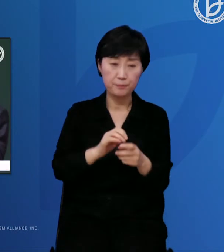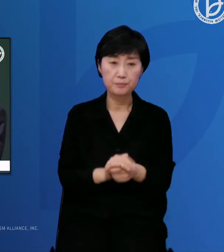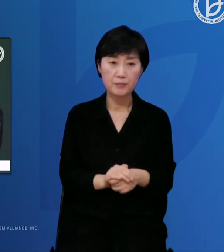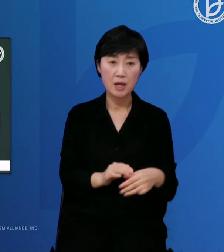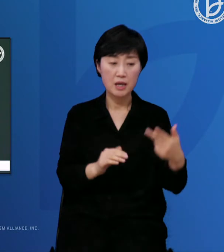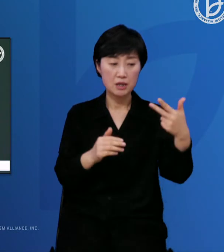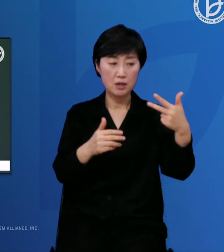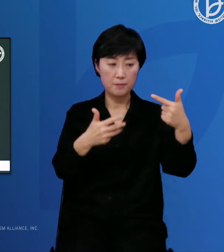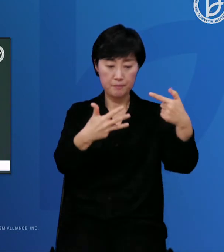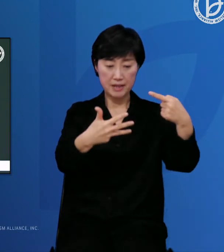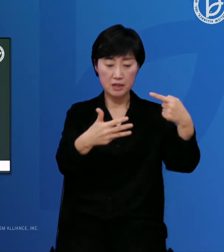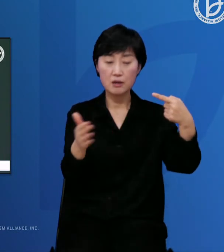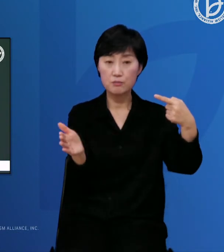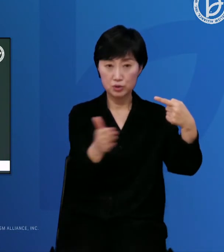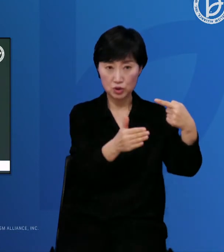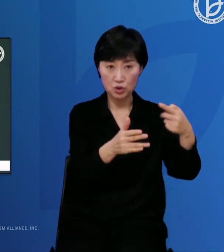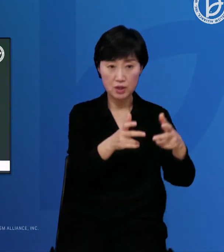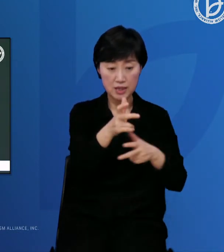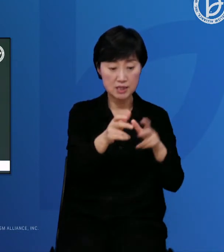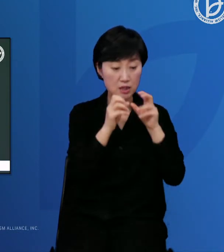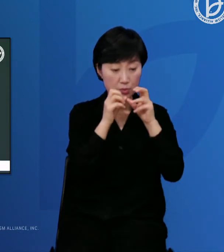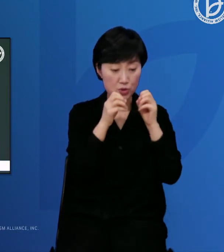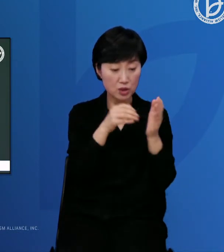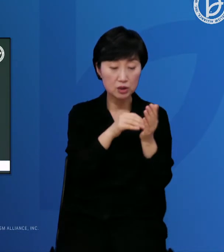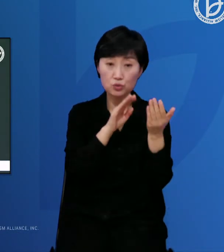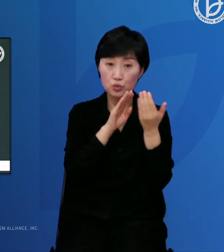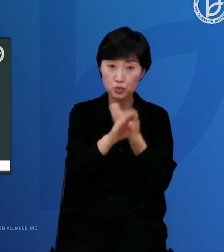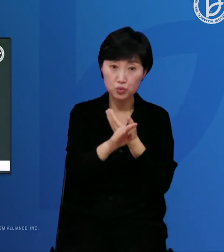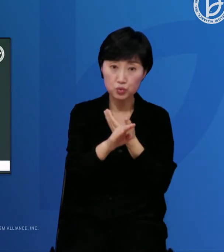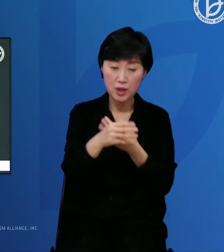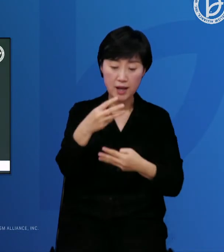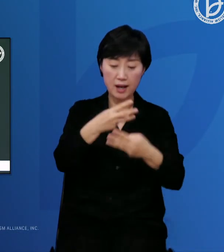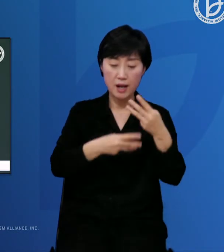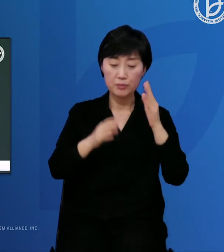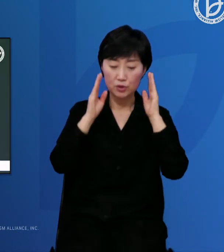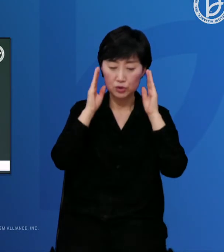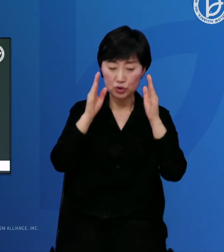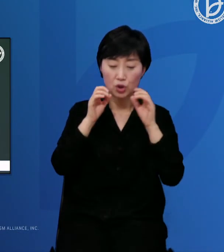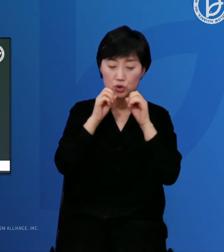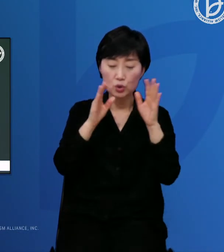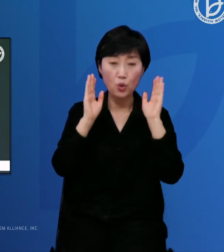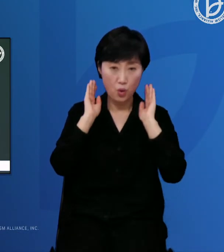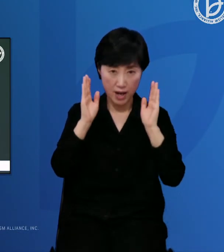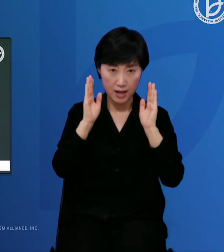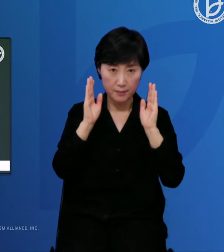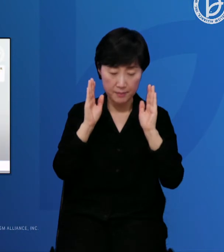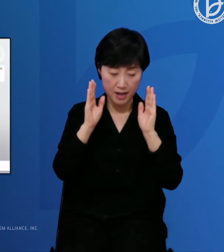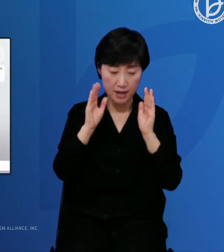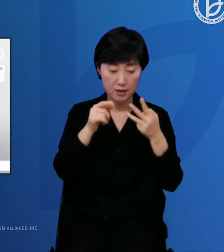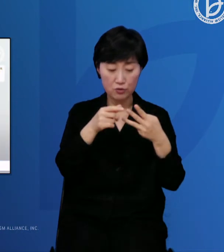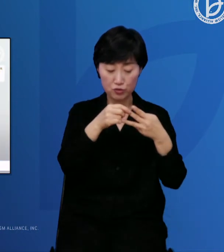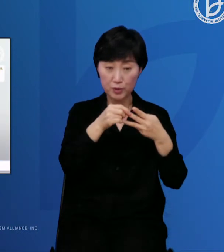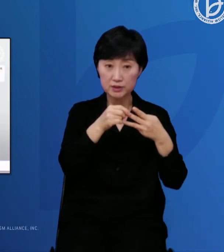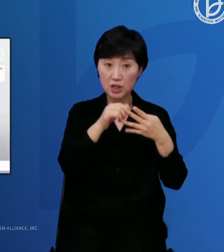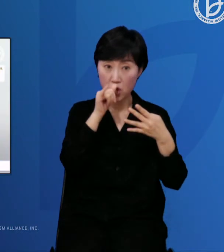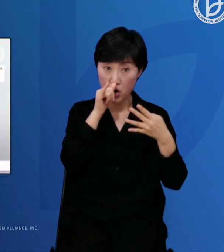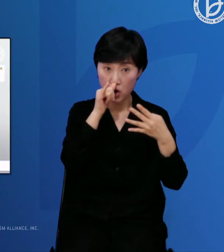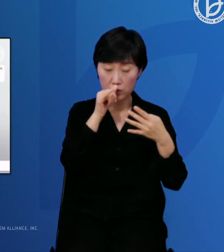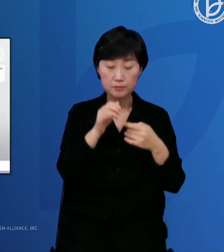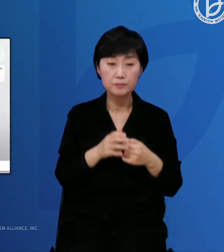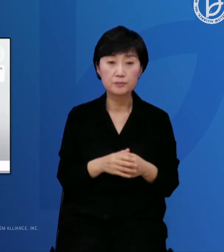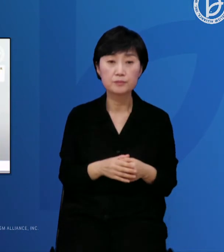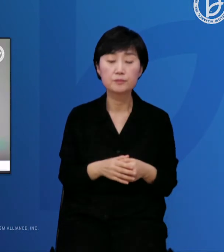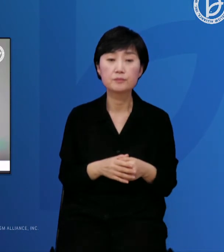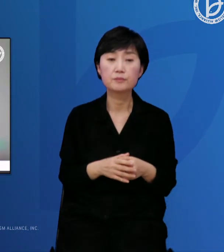8일 토요일부턴 산업선교 메시지 후 종전의 전도학이 렘넌트 전도학으로 변경돼 전 세계 렘넌트들이